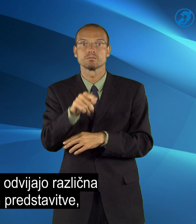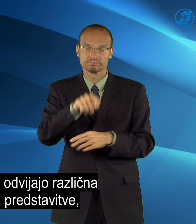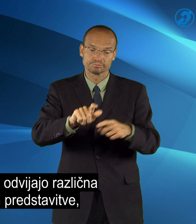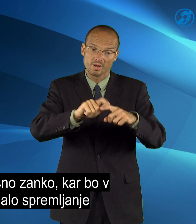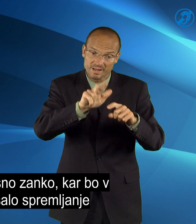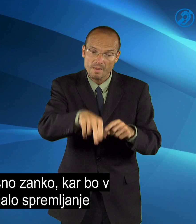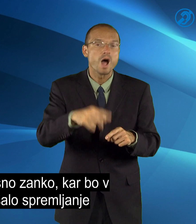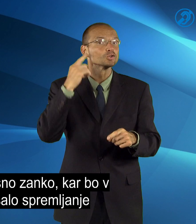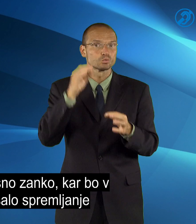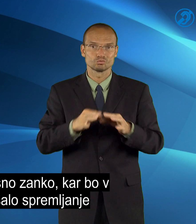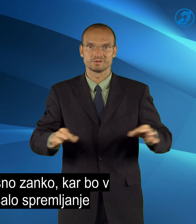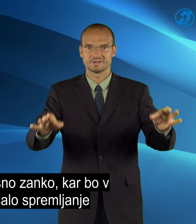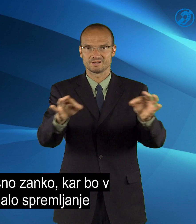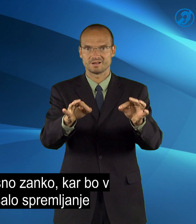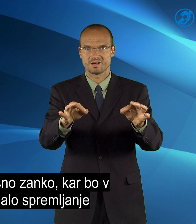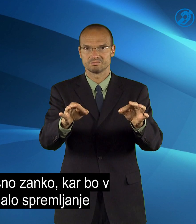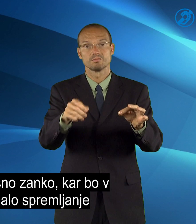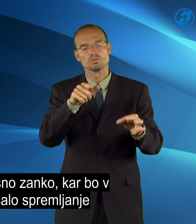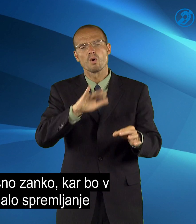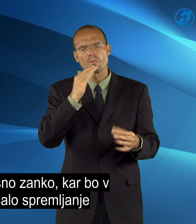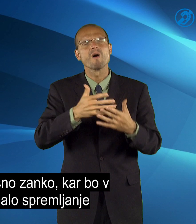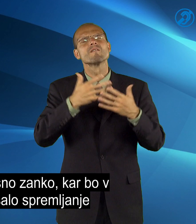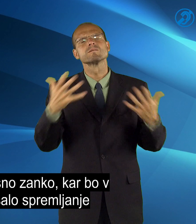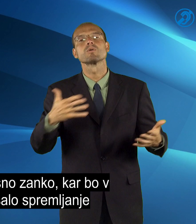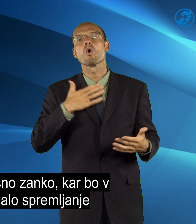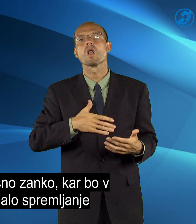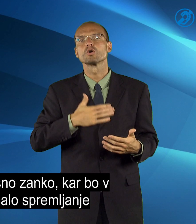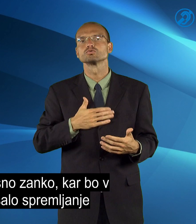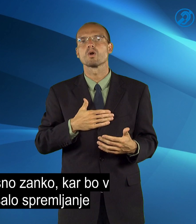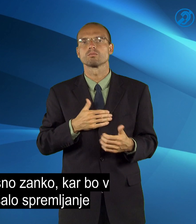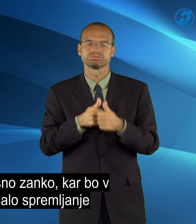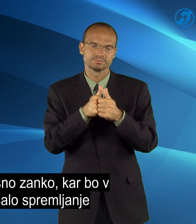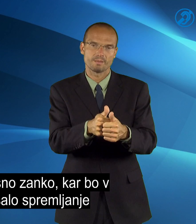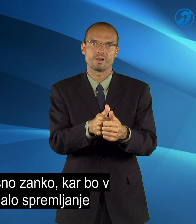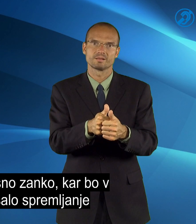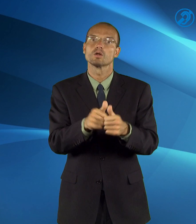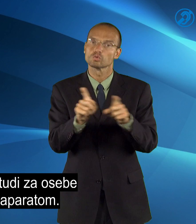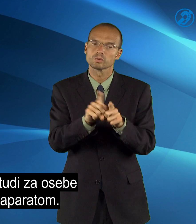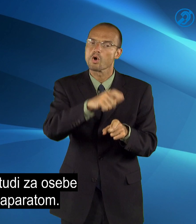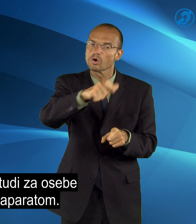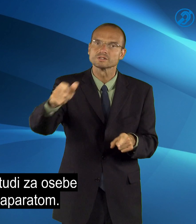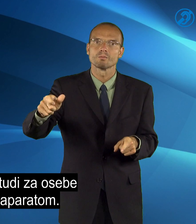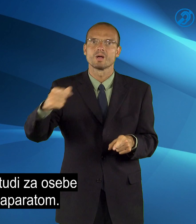zanko, kar bo v veliki meri olajšalo spremljanje predstavitev tudi za osebe s slušnim aparatom.